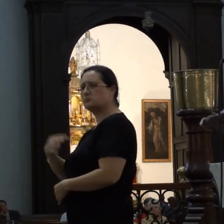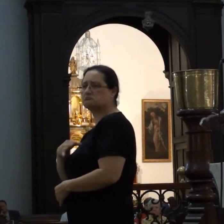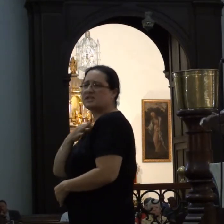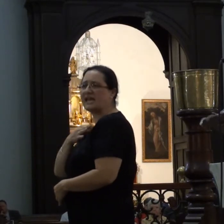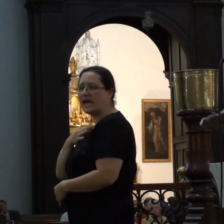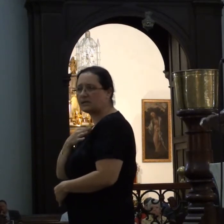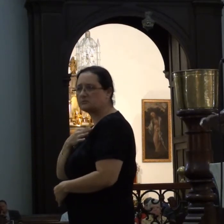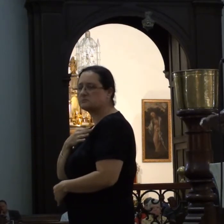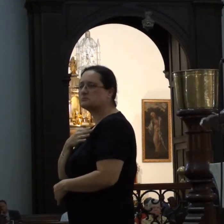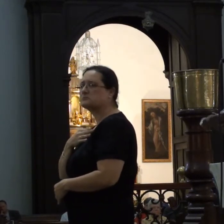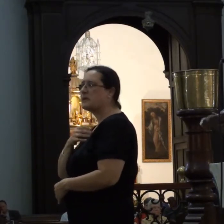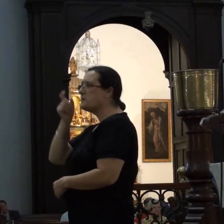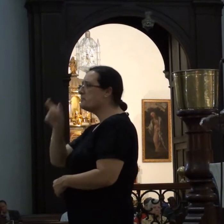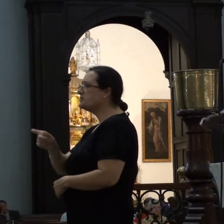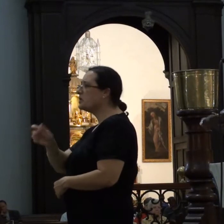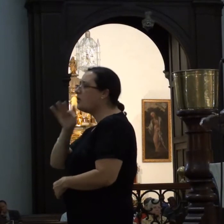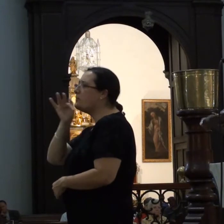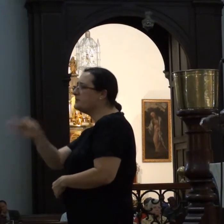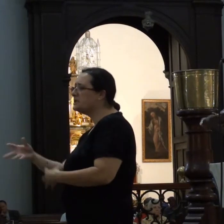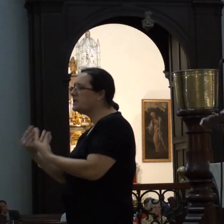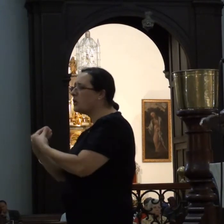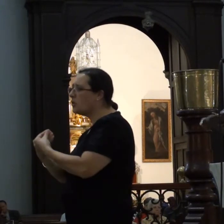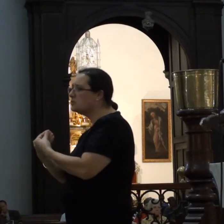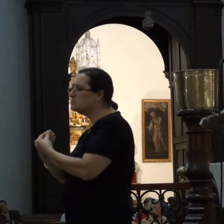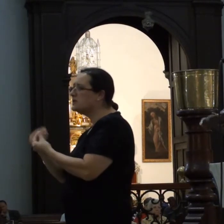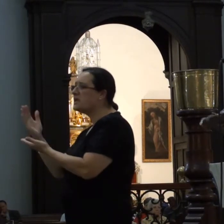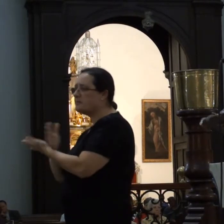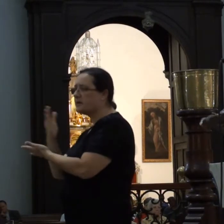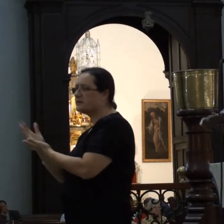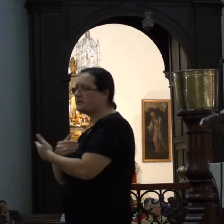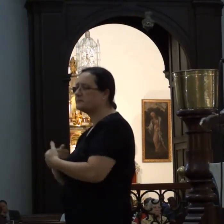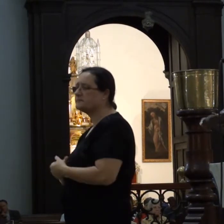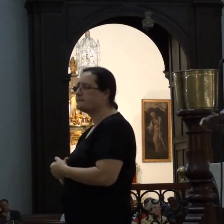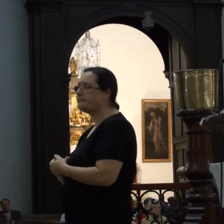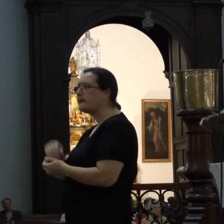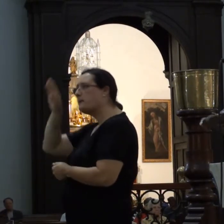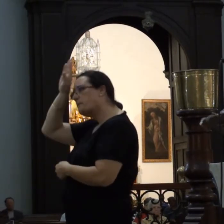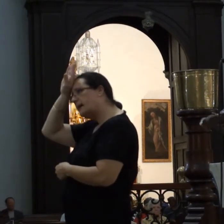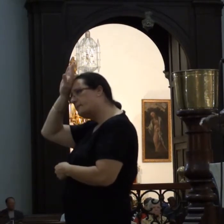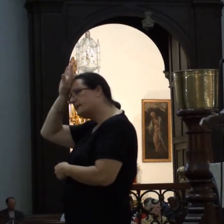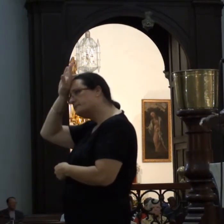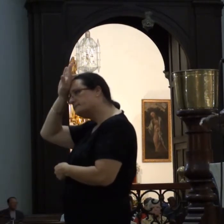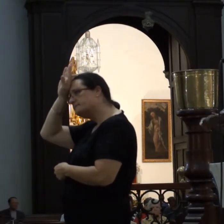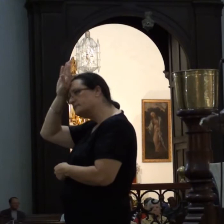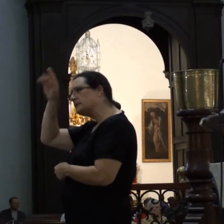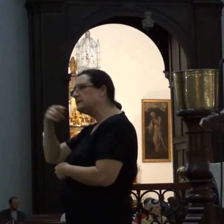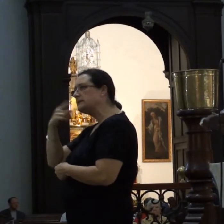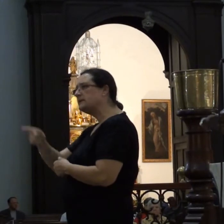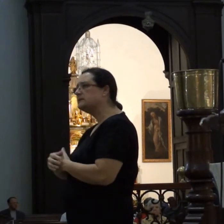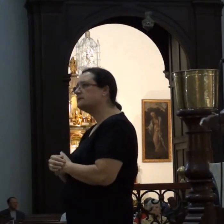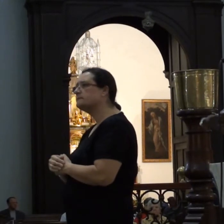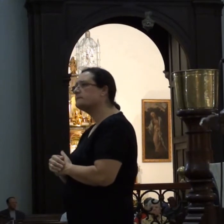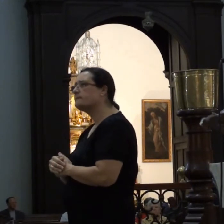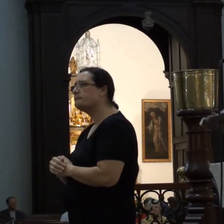de personas comprometidas con el evangelio el Papa Francisco en el capítulo quinto de su exhortación